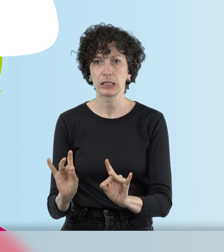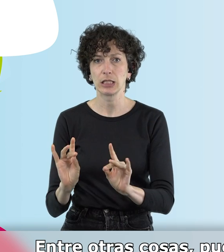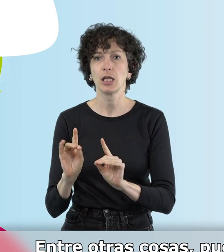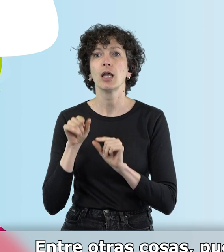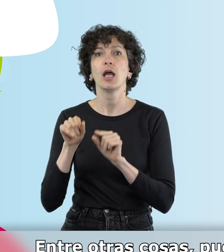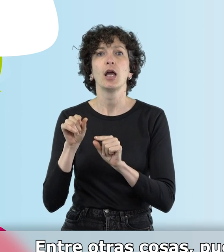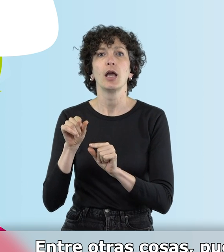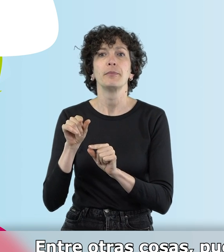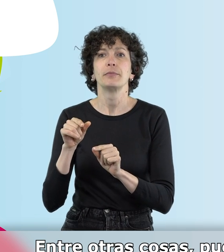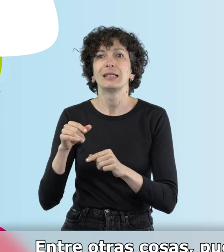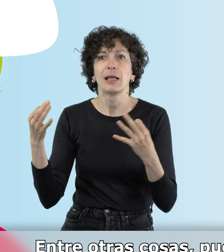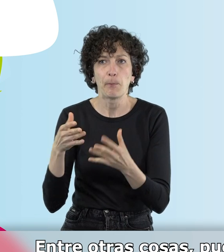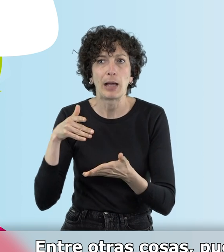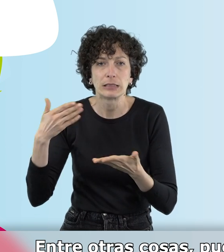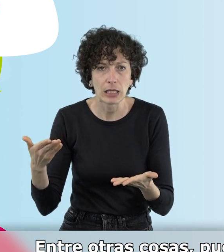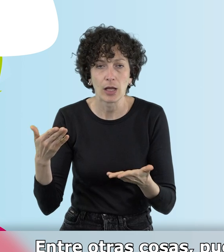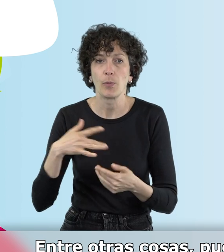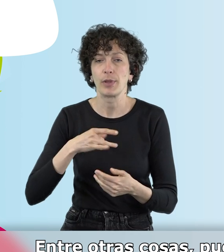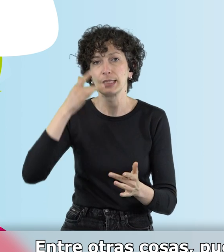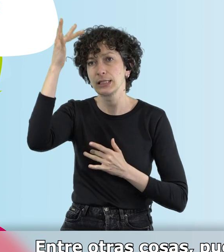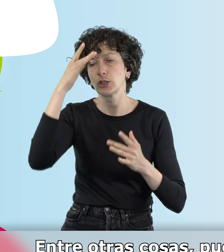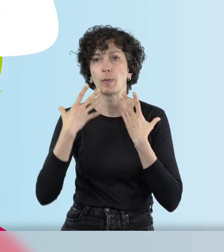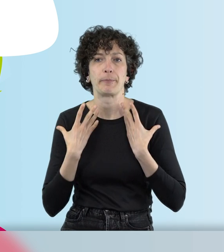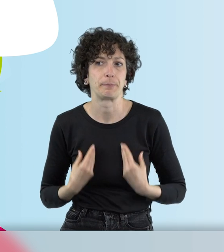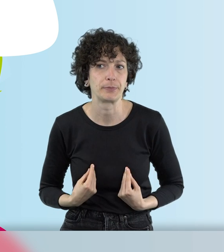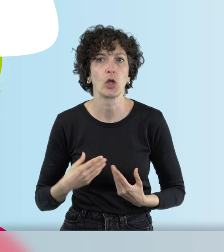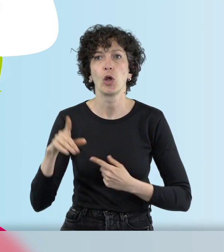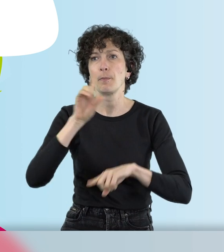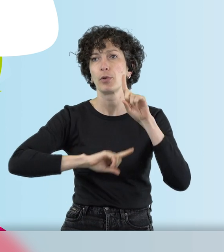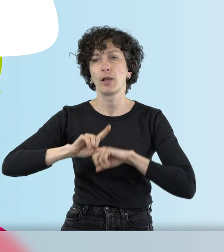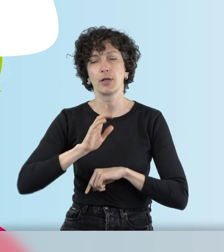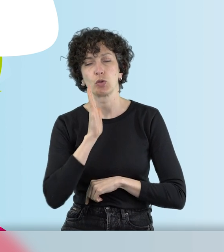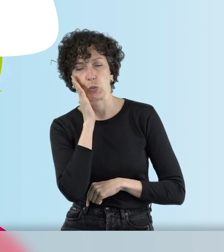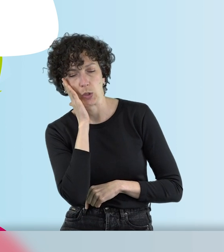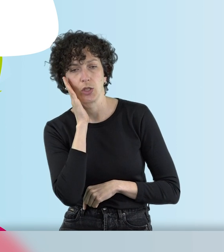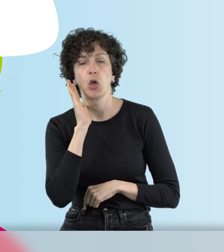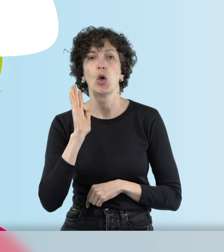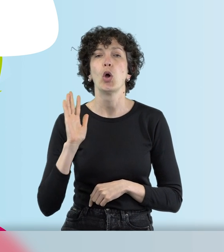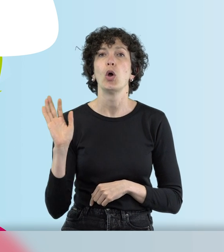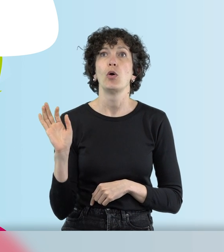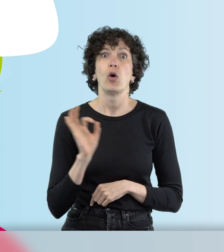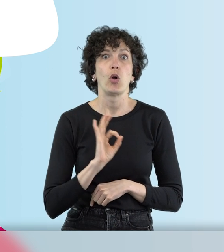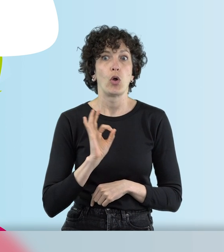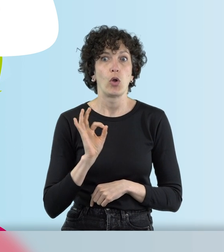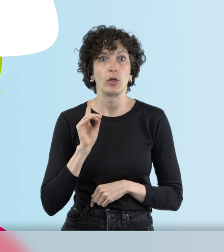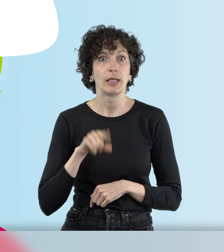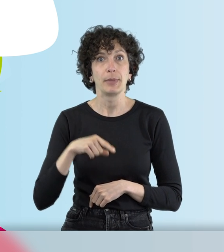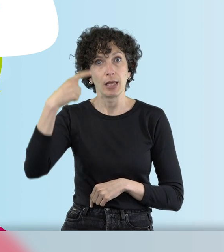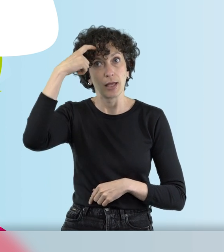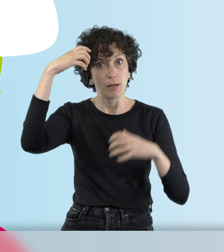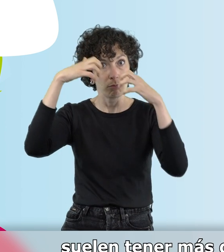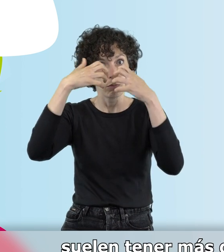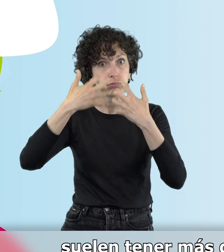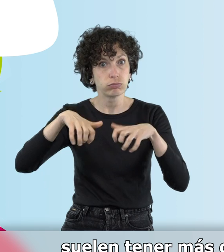ocurrir? Pues mira, entre otras cosas, pueden aparecer síntomas depresivos, problemas con el sueño, empeora el